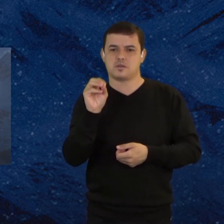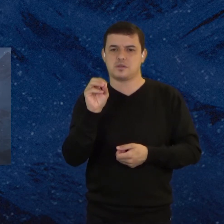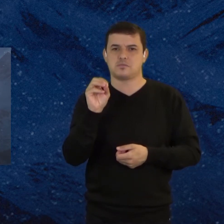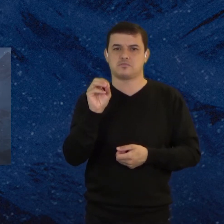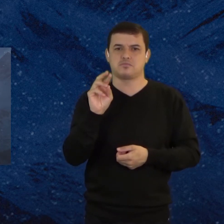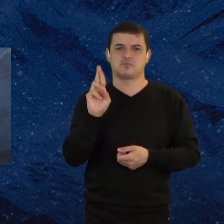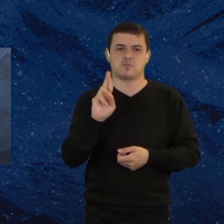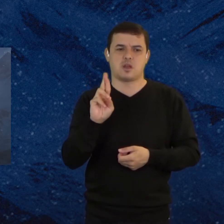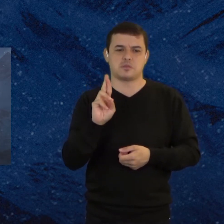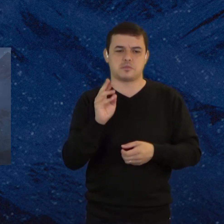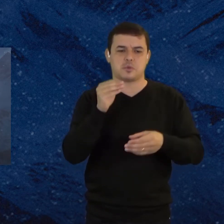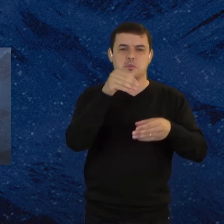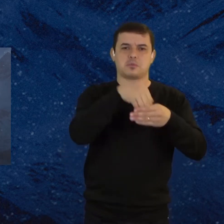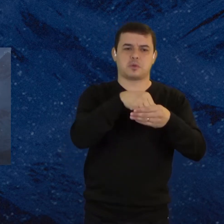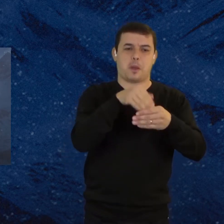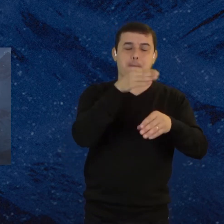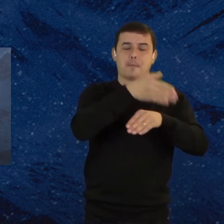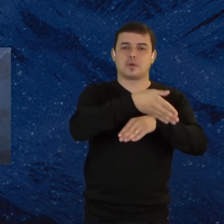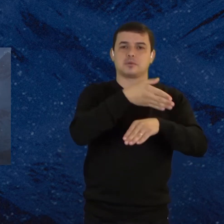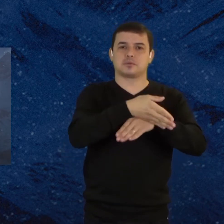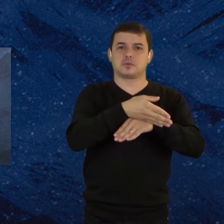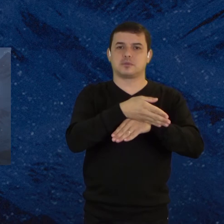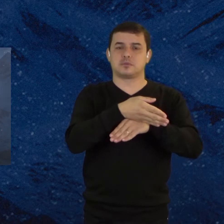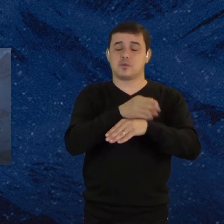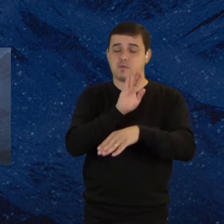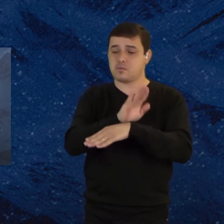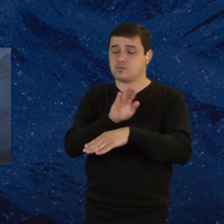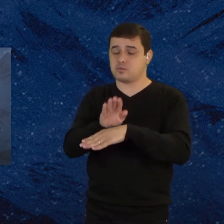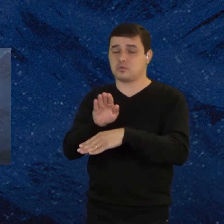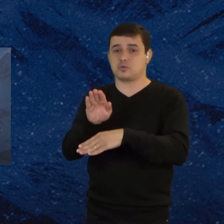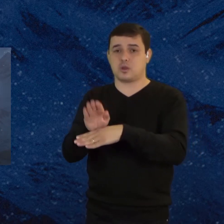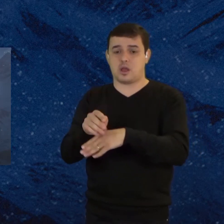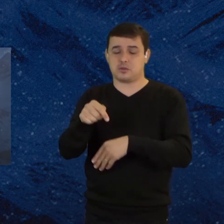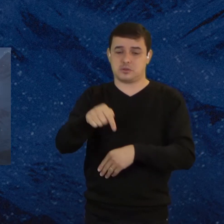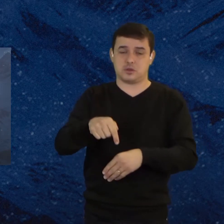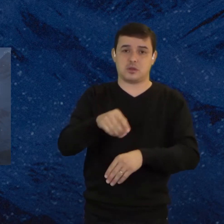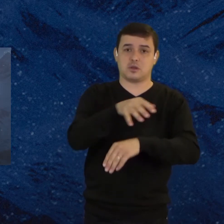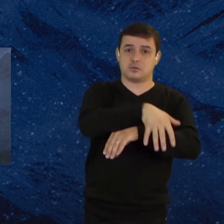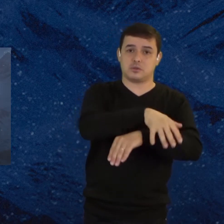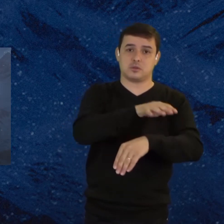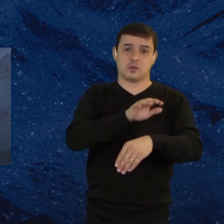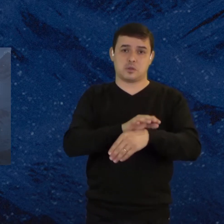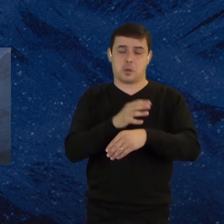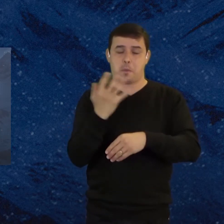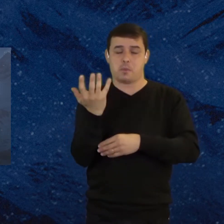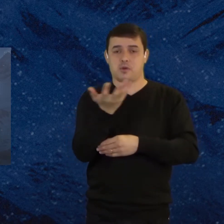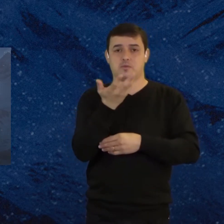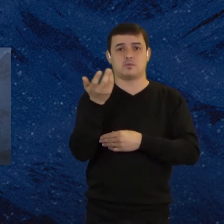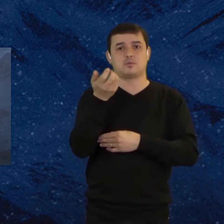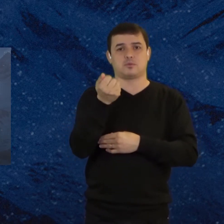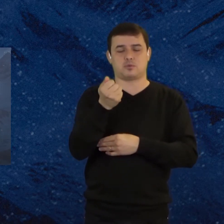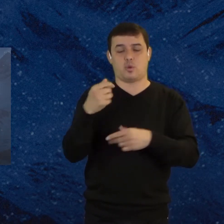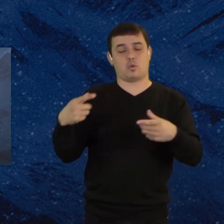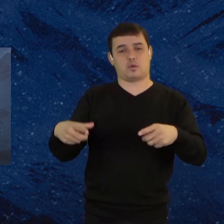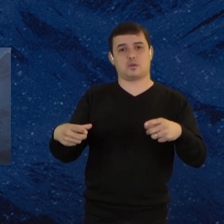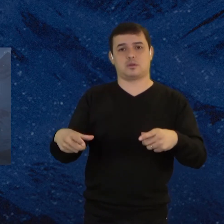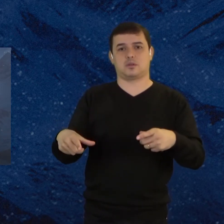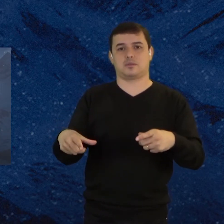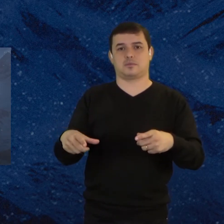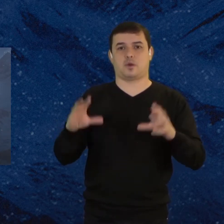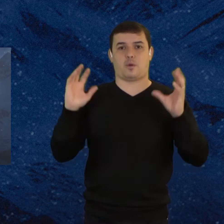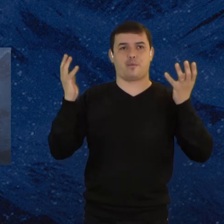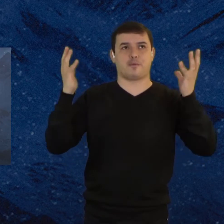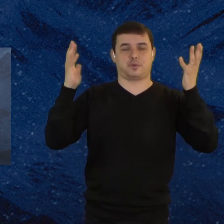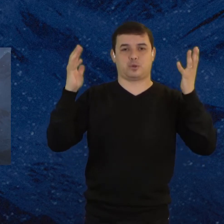vamos ajudar na manutenção desse espaço maravilhoso que Deus nos deu, que é a Estância Árvore da